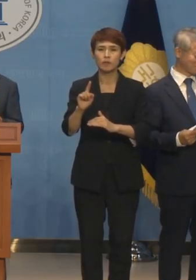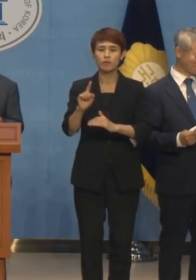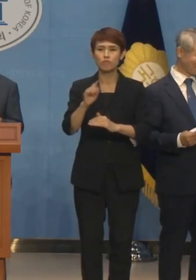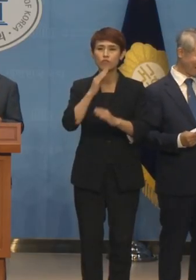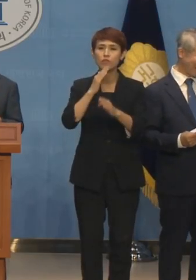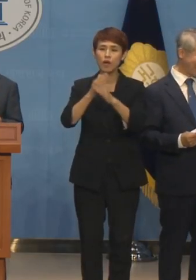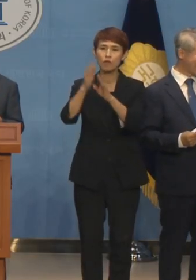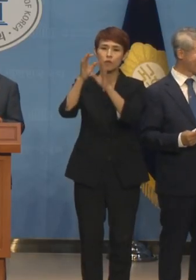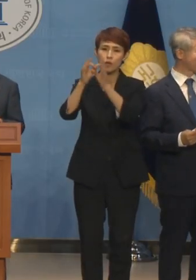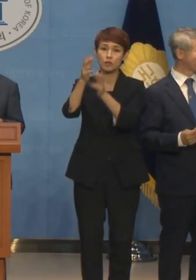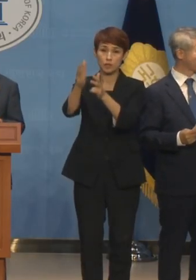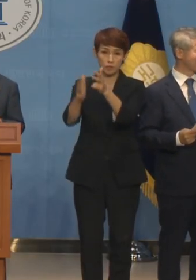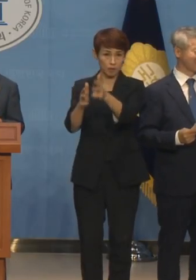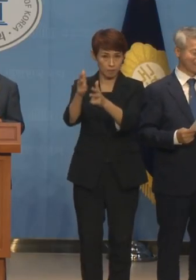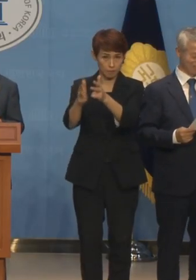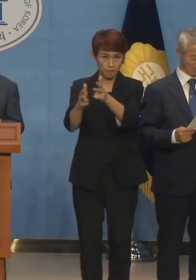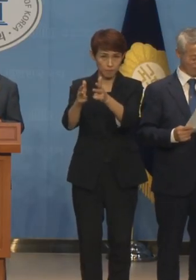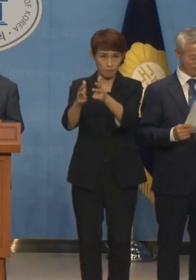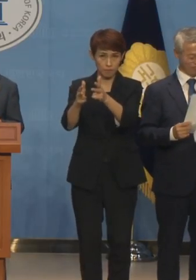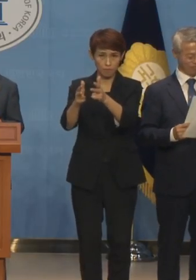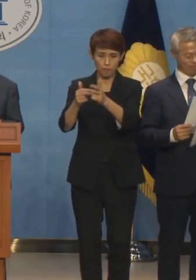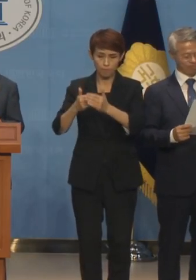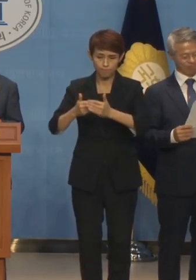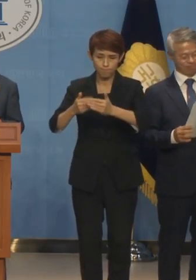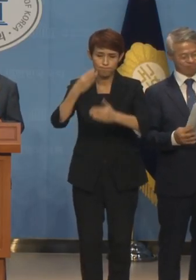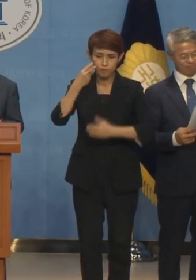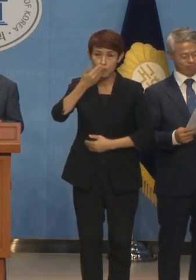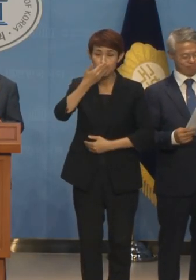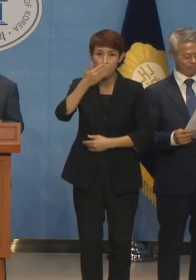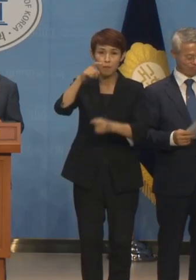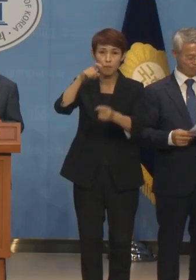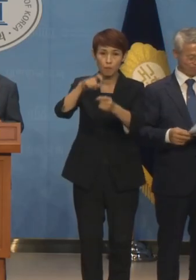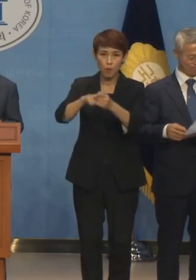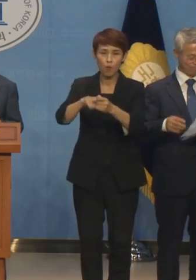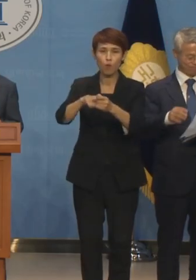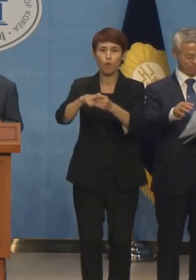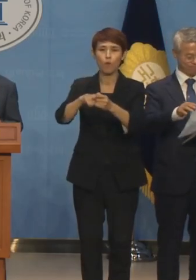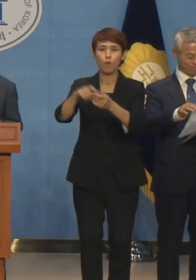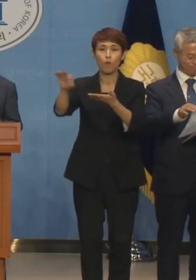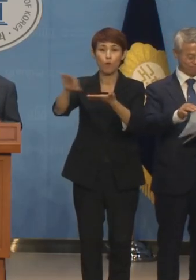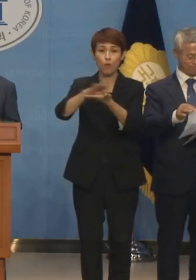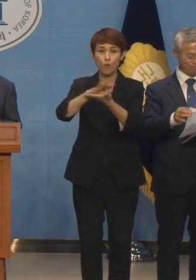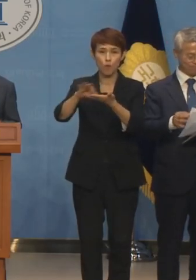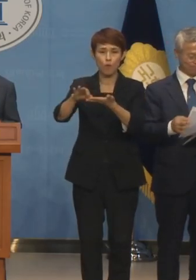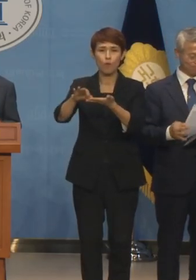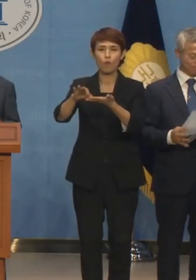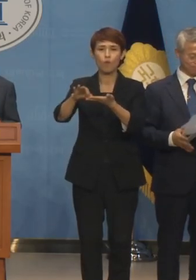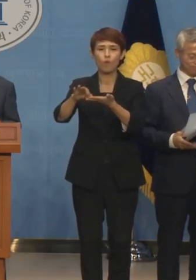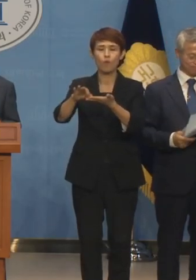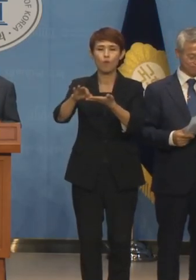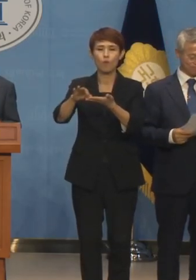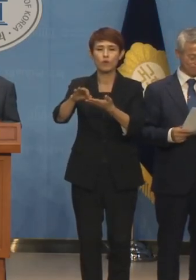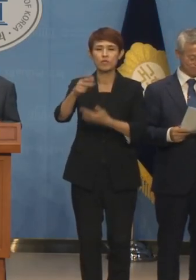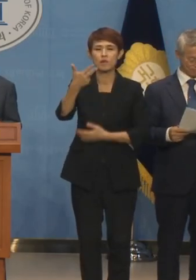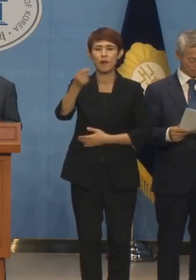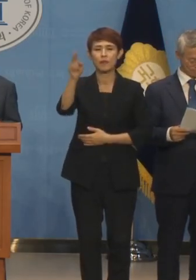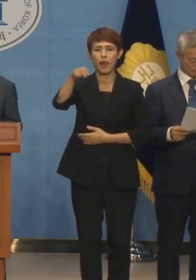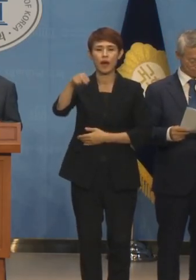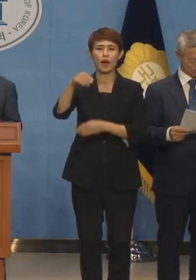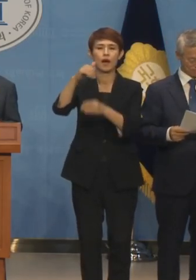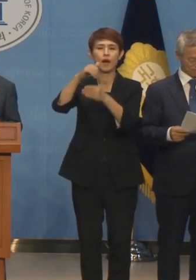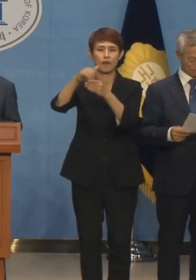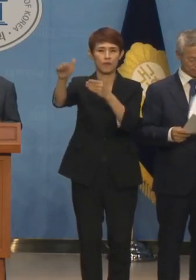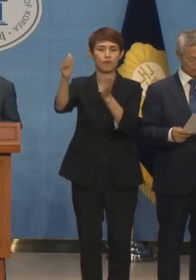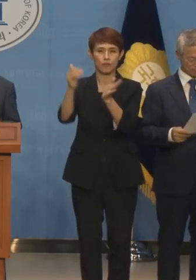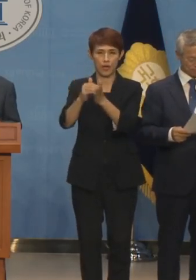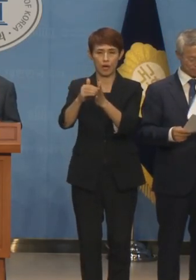북한 관련 사업 등 원활한 진행을 위한 노비자금 등의 명목으로 예와 7만 달러를 지급하였다.